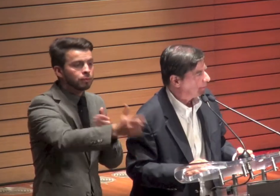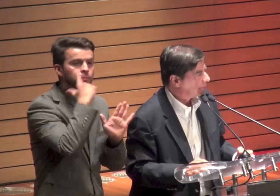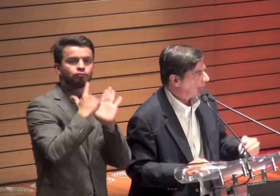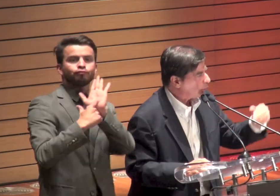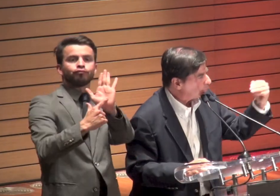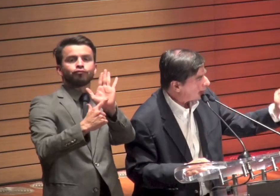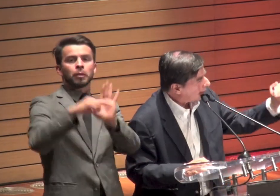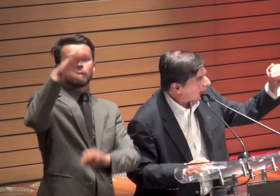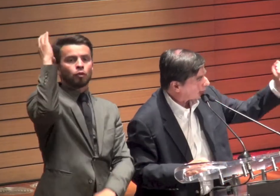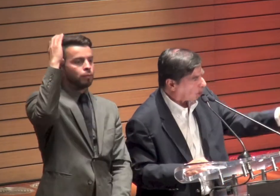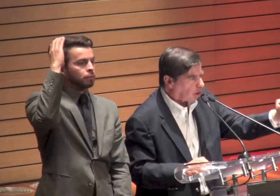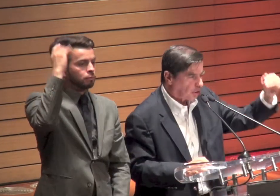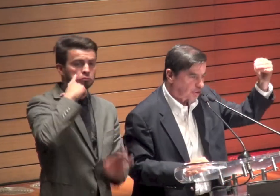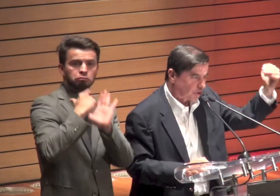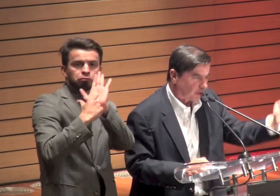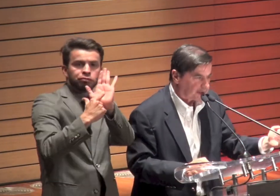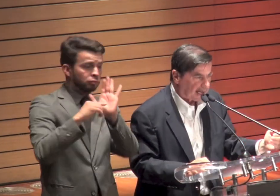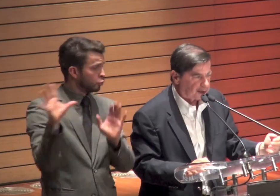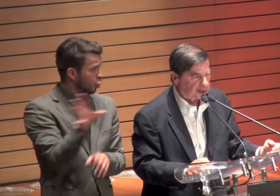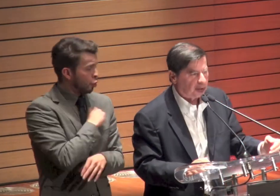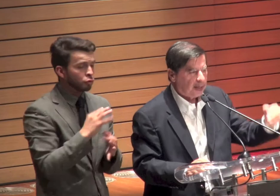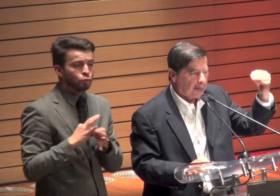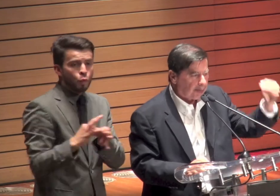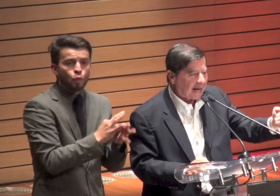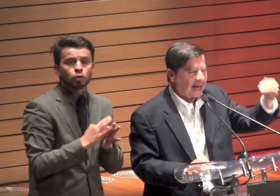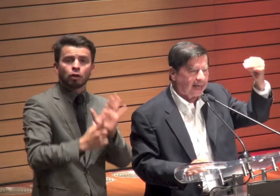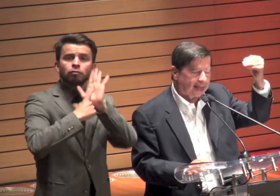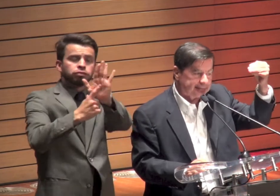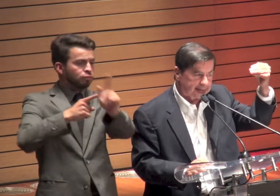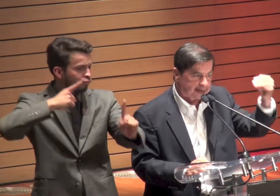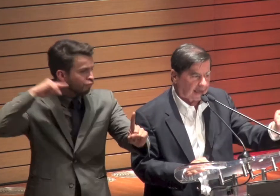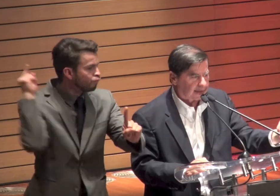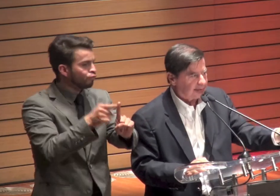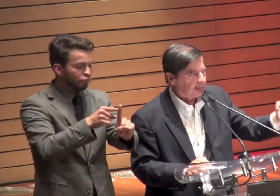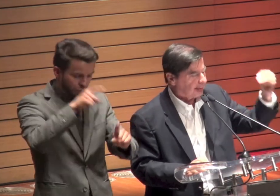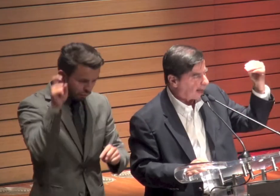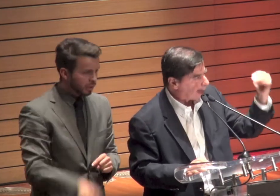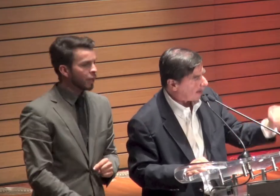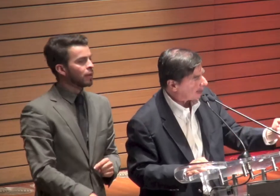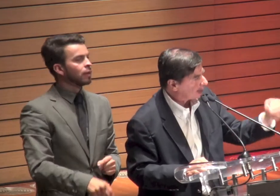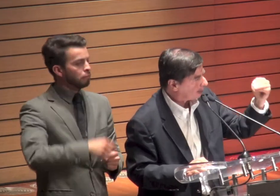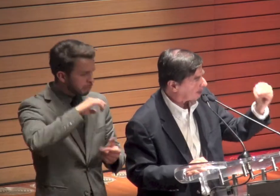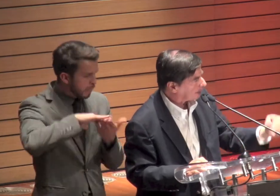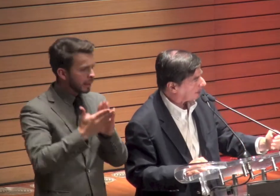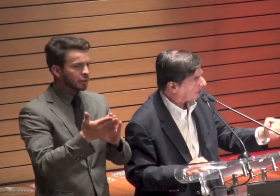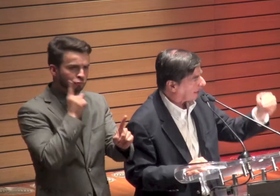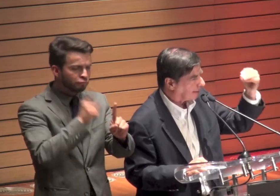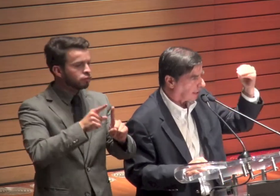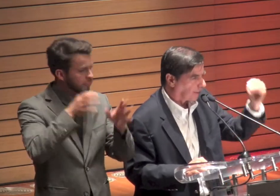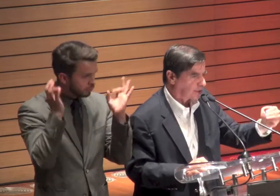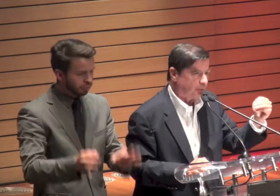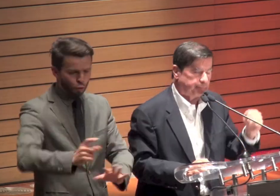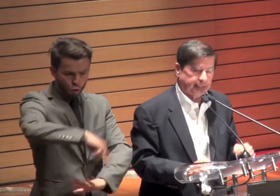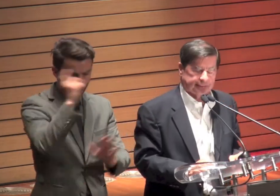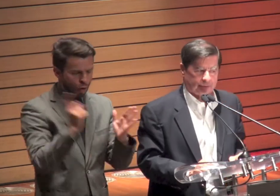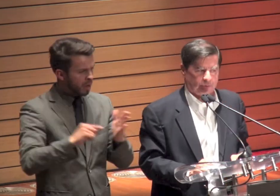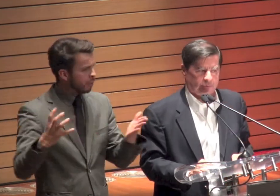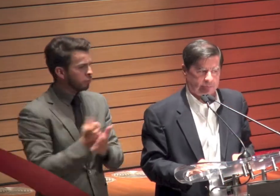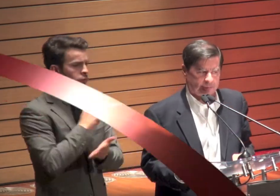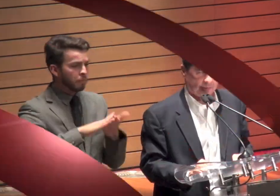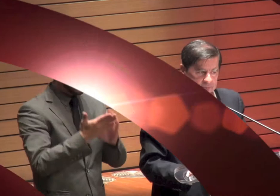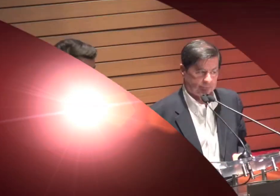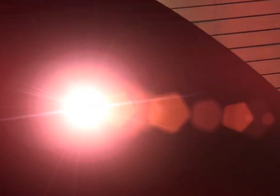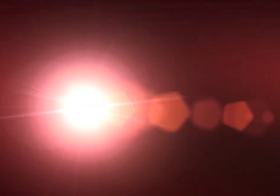país, de unidad de todos los colombianos para garantizar la paz definitiva y la paz completa